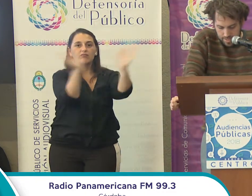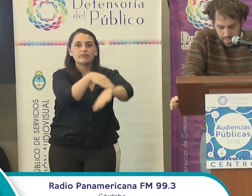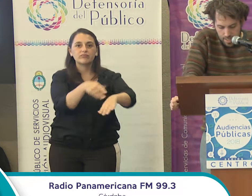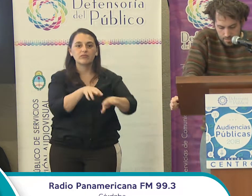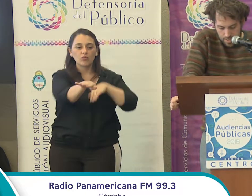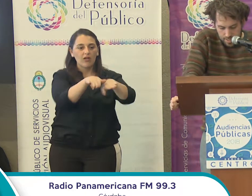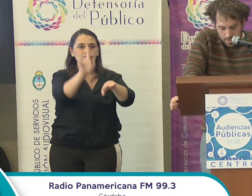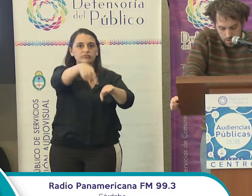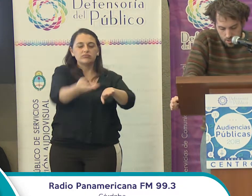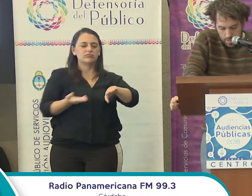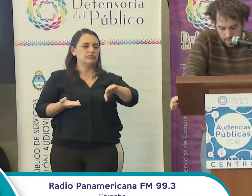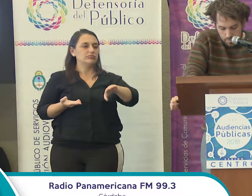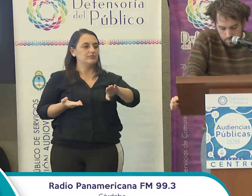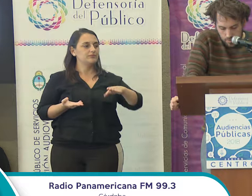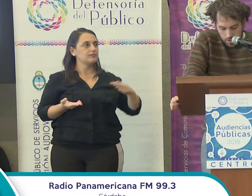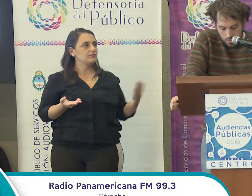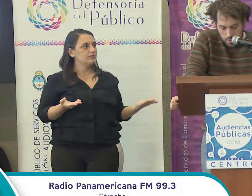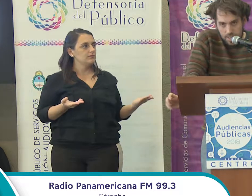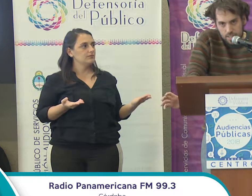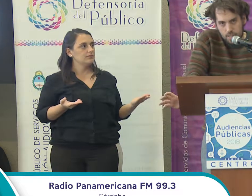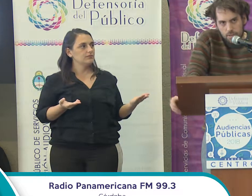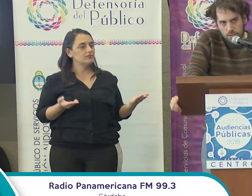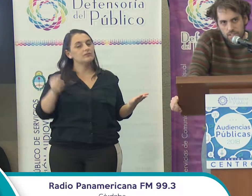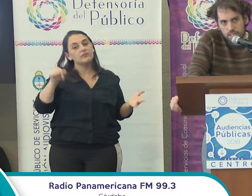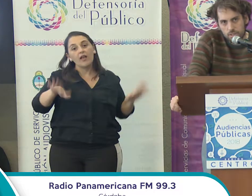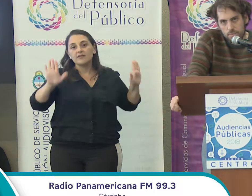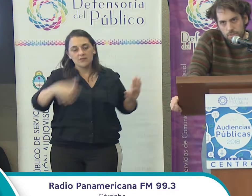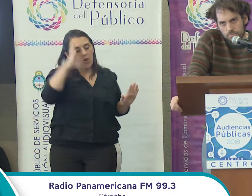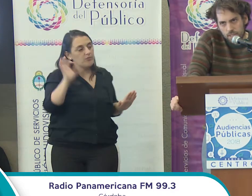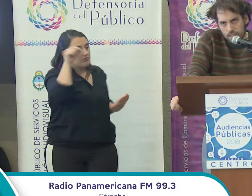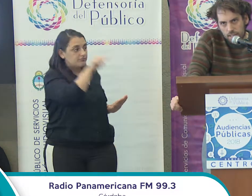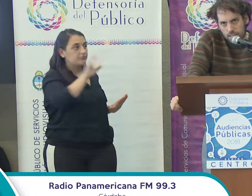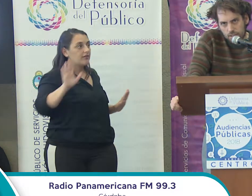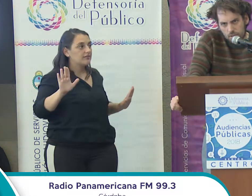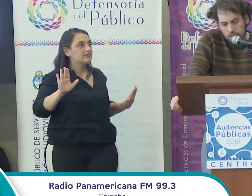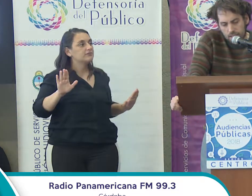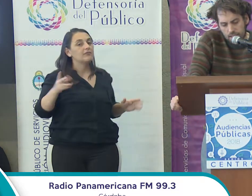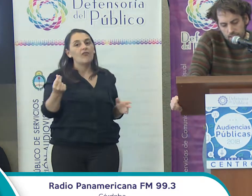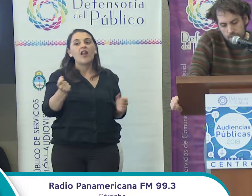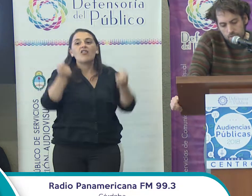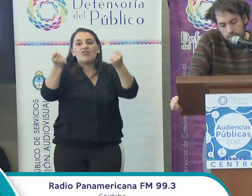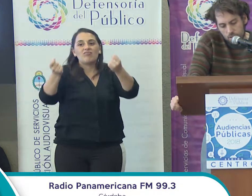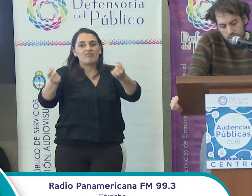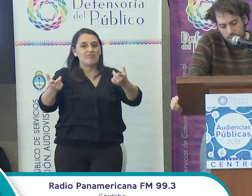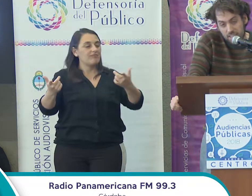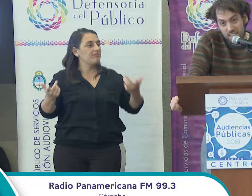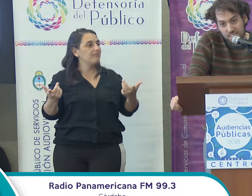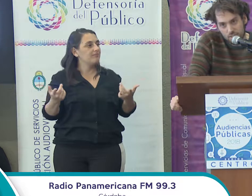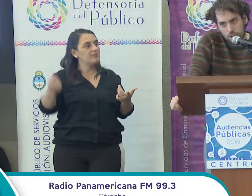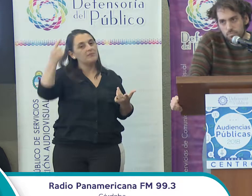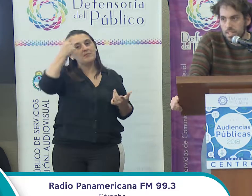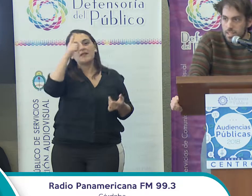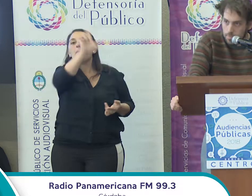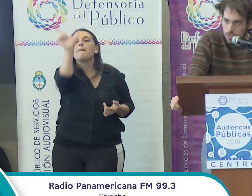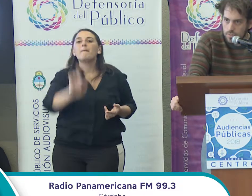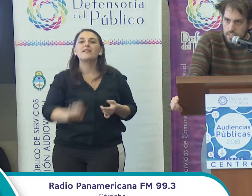así que mientras tanto por mi parte valorizar es odiamos creo que hay que tomar en cuenta lo de la federalización